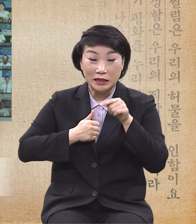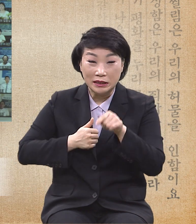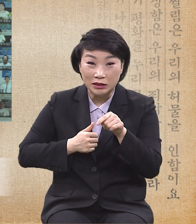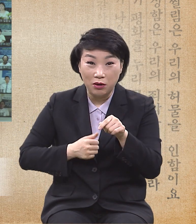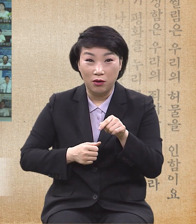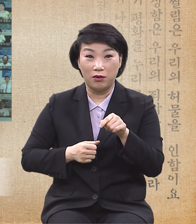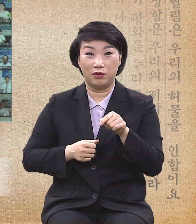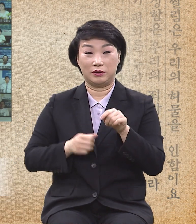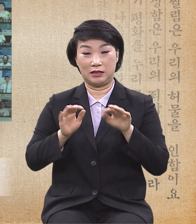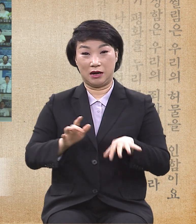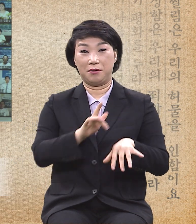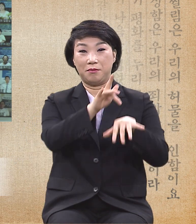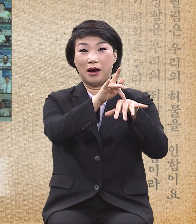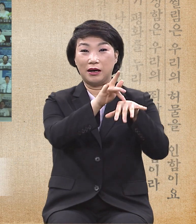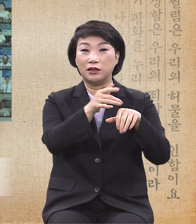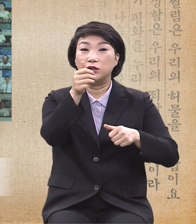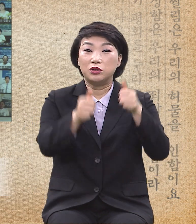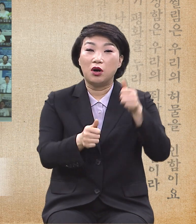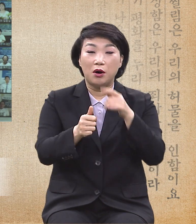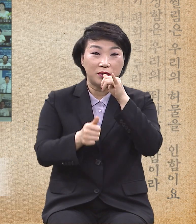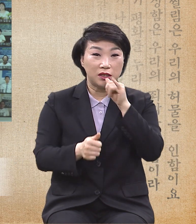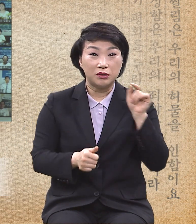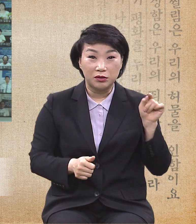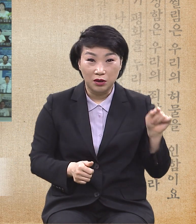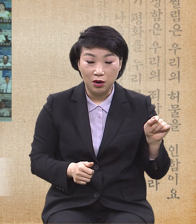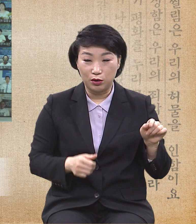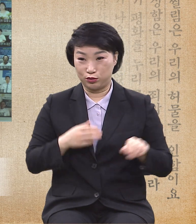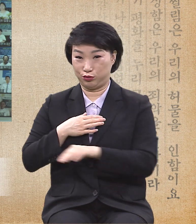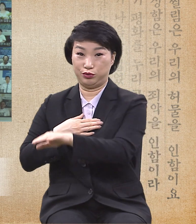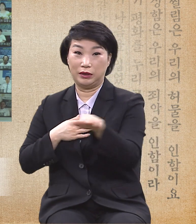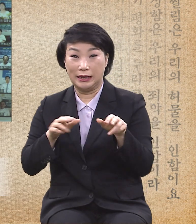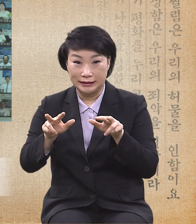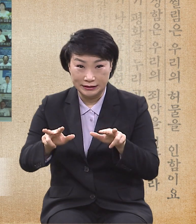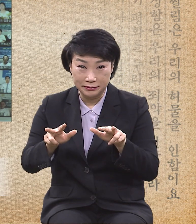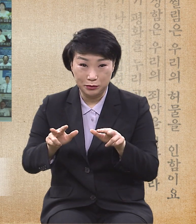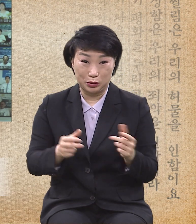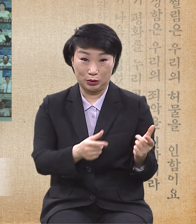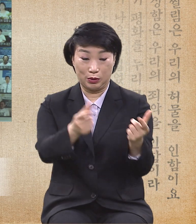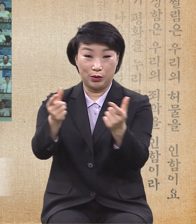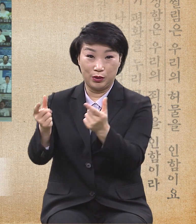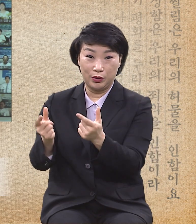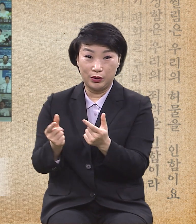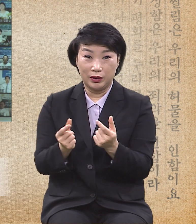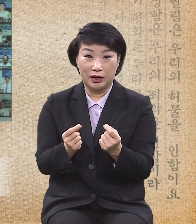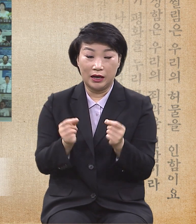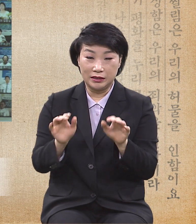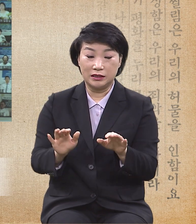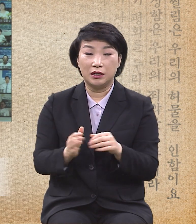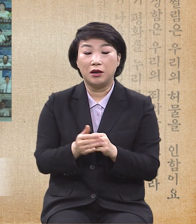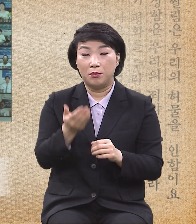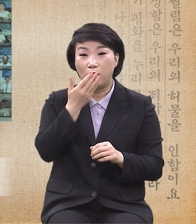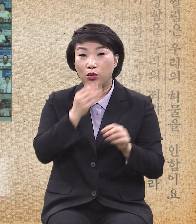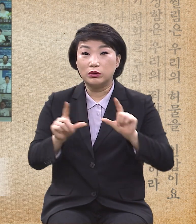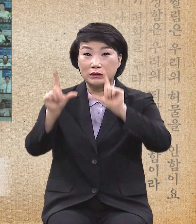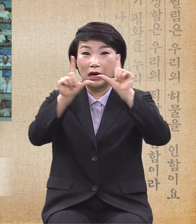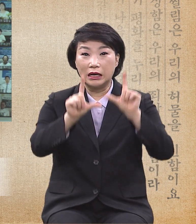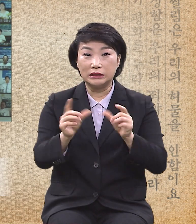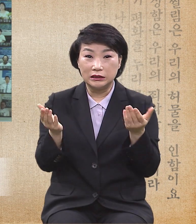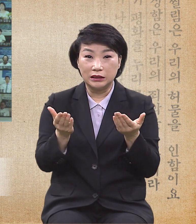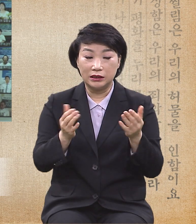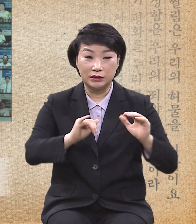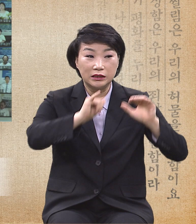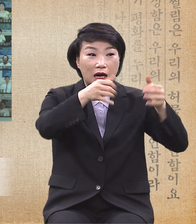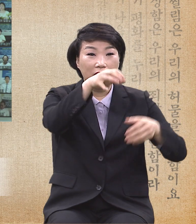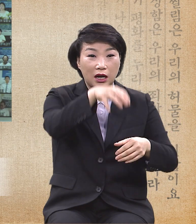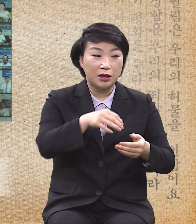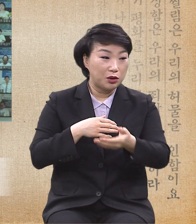그것을 마귀는 시험하나, 우리가 지금도 똑같이 먹고 사는 일에,